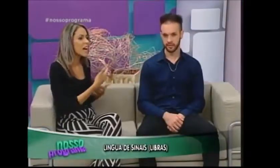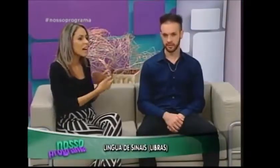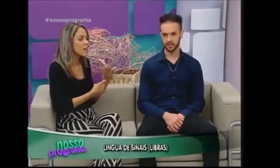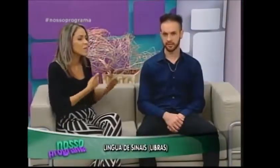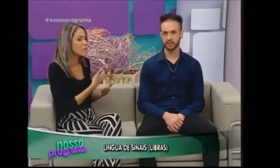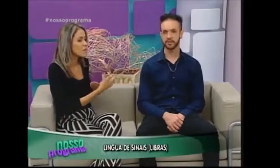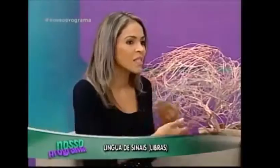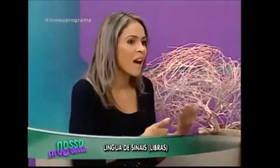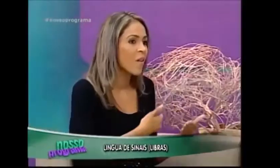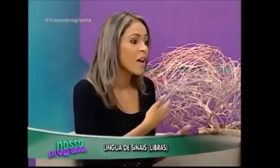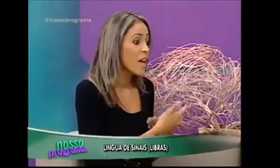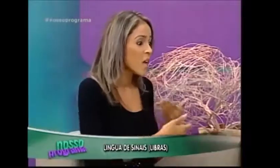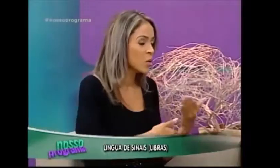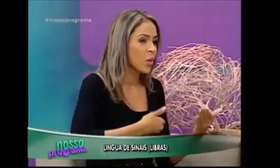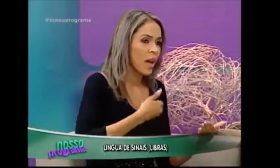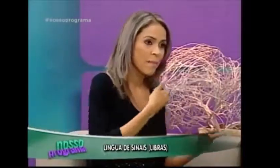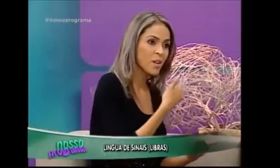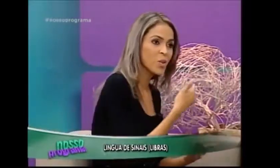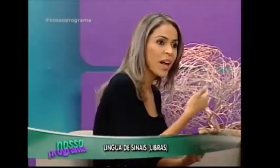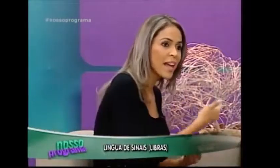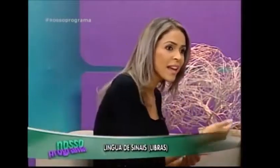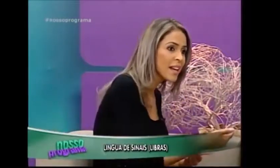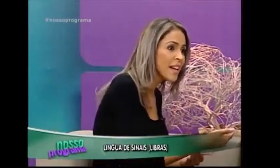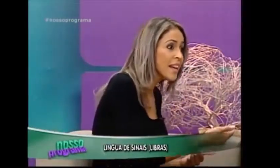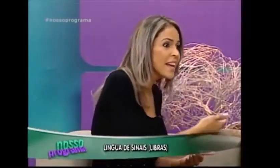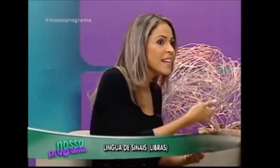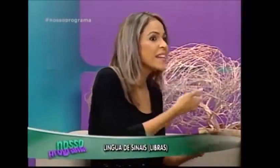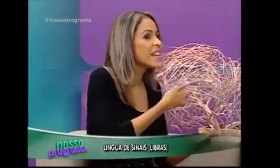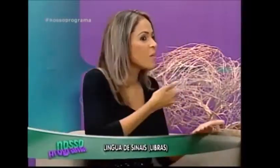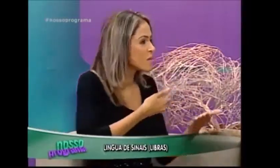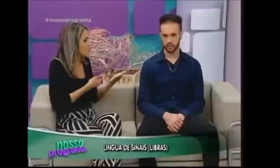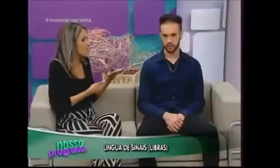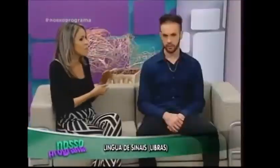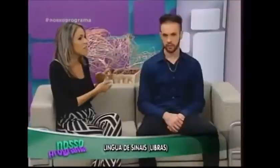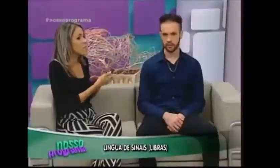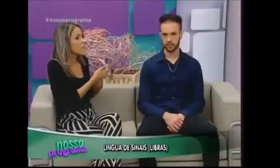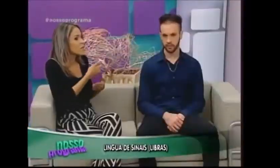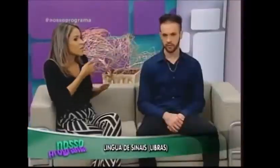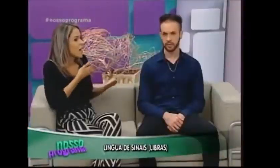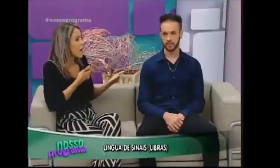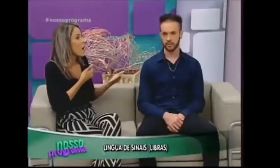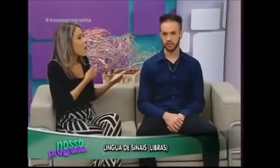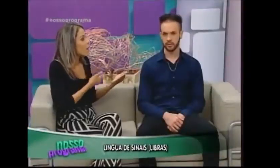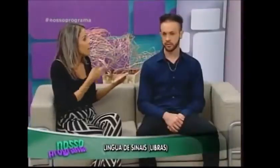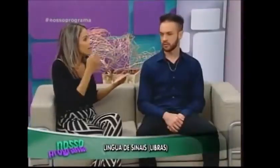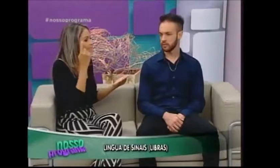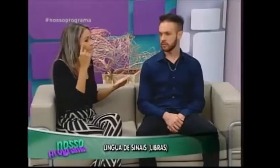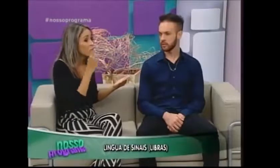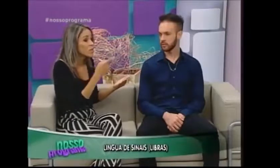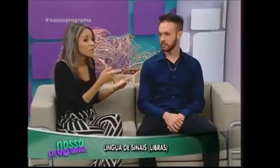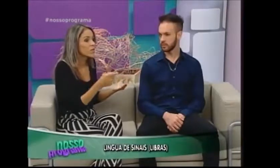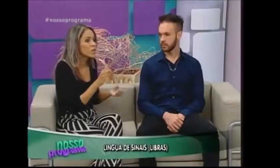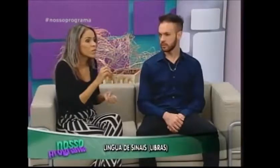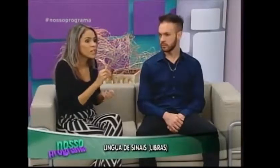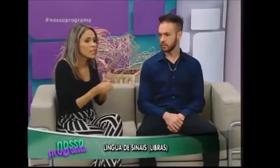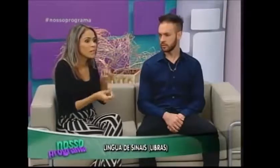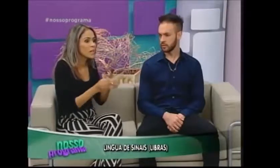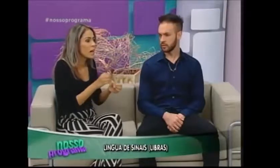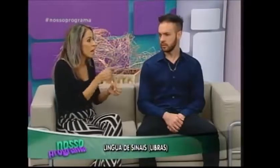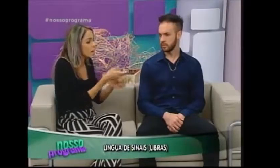a inclusão social. Eu tô lá para ajudar ele e ele, consequentemente, vai me ajudar. Olha, eu não sei o sinal de química. Aí ele,